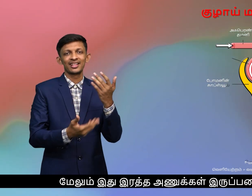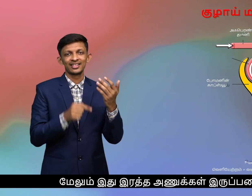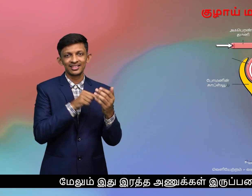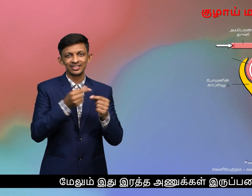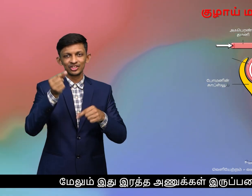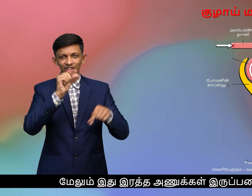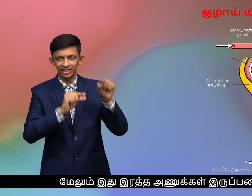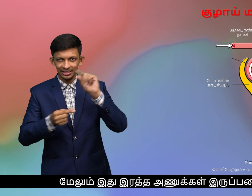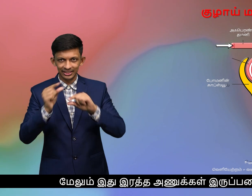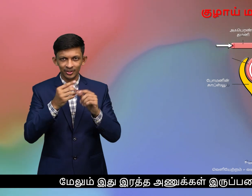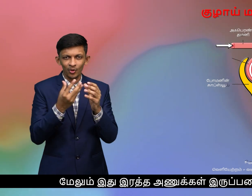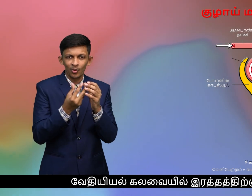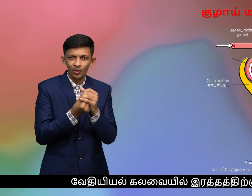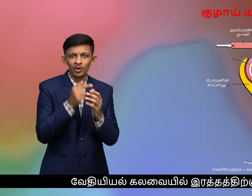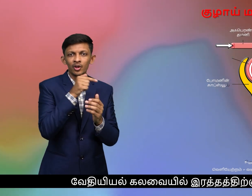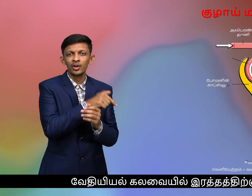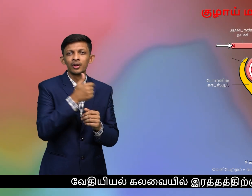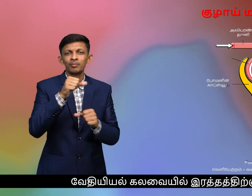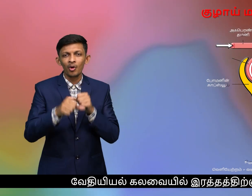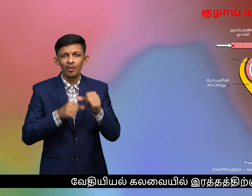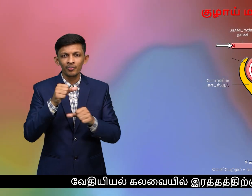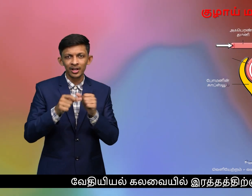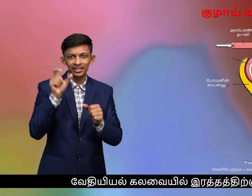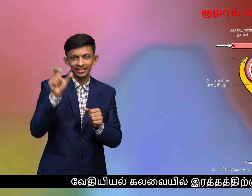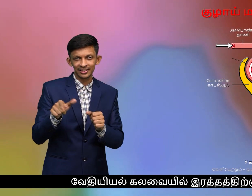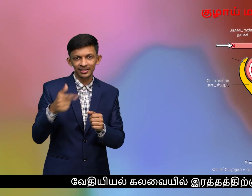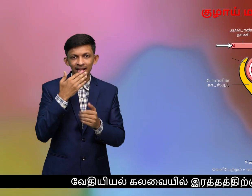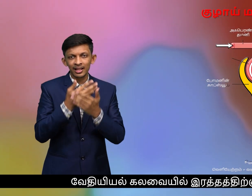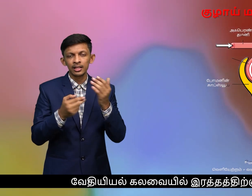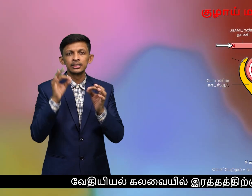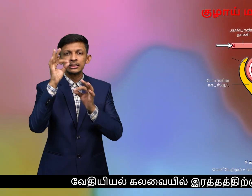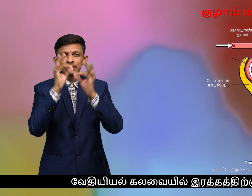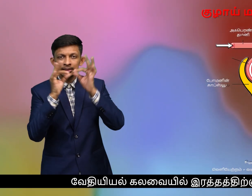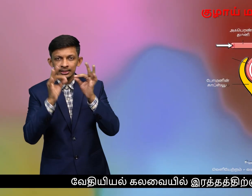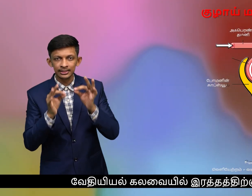அணுக்கள் இருப்பதை தவிர வேதியியல் கலவையில் இரத்தத்திற்கு சமம்.